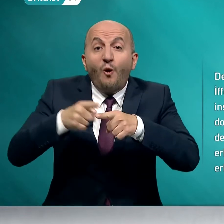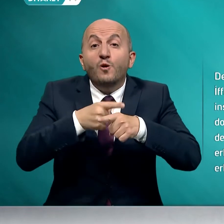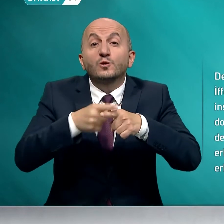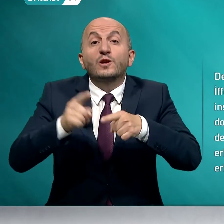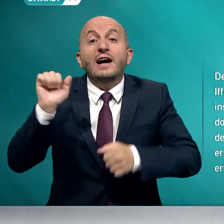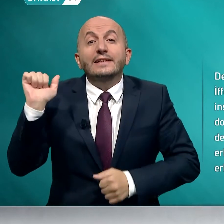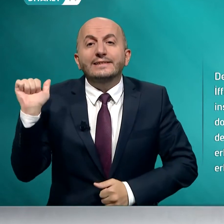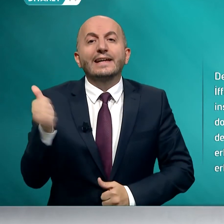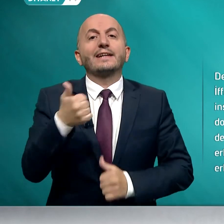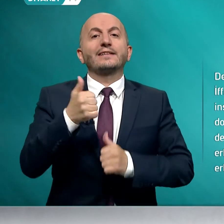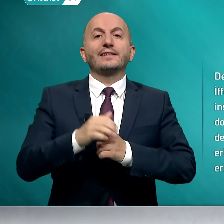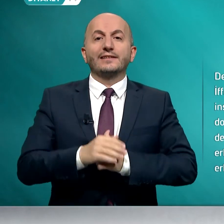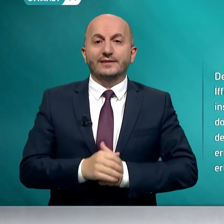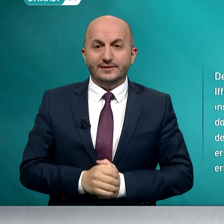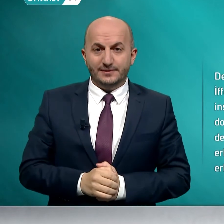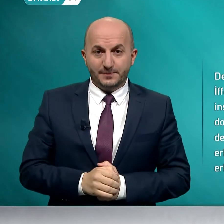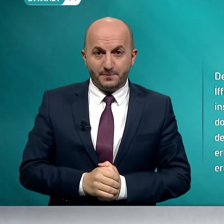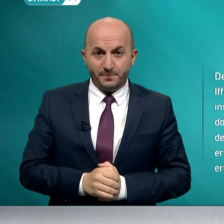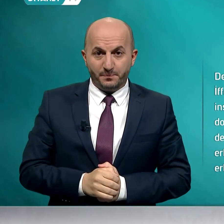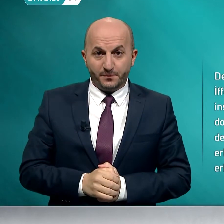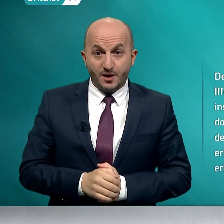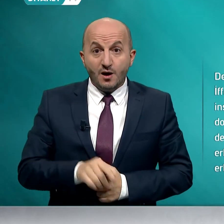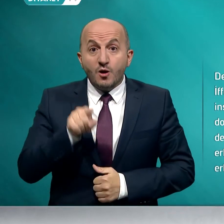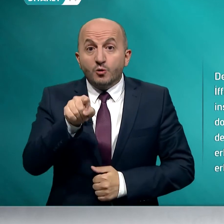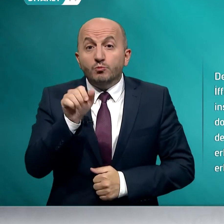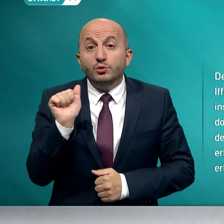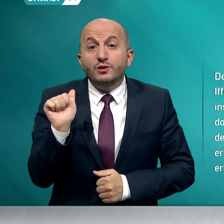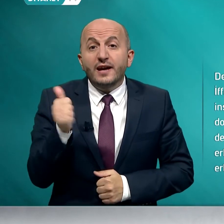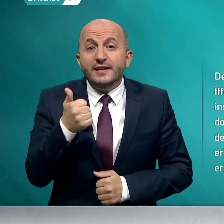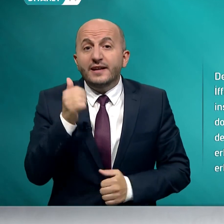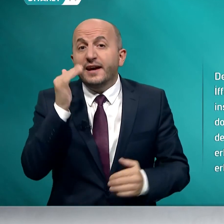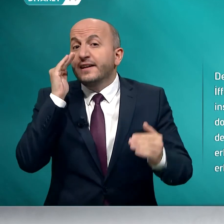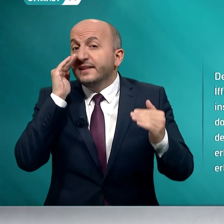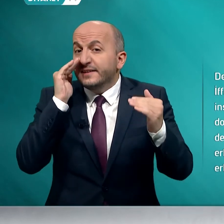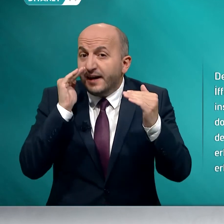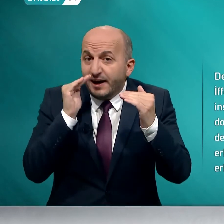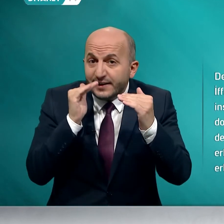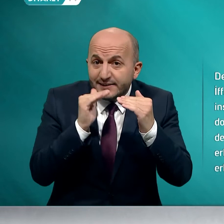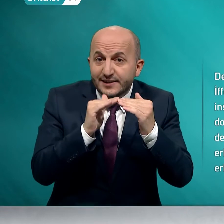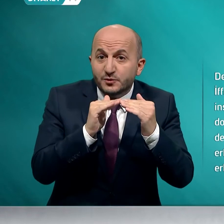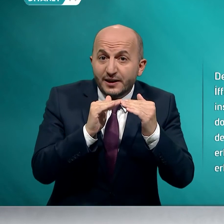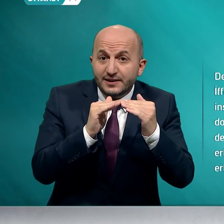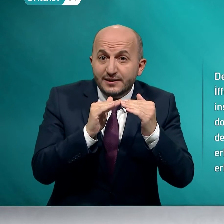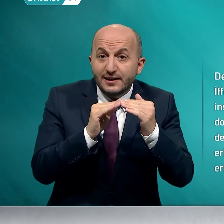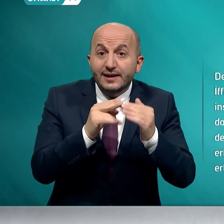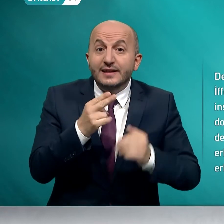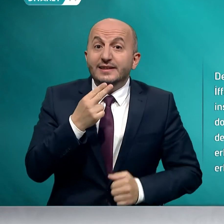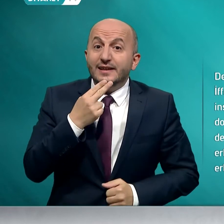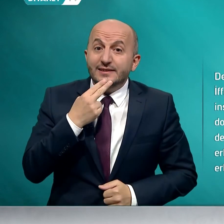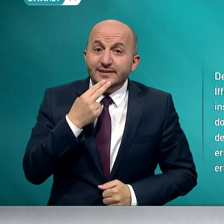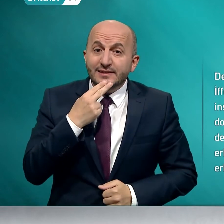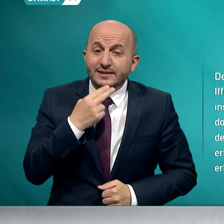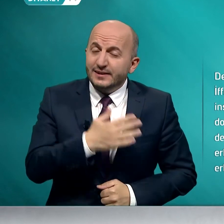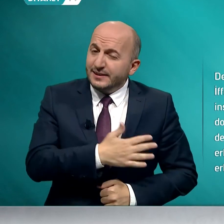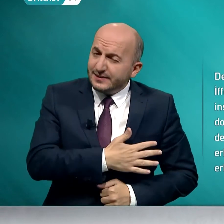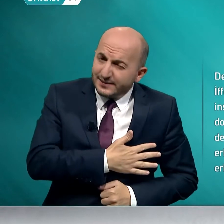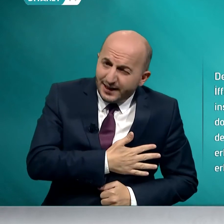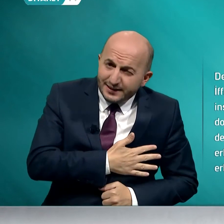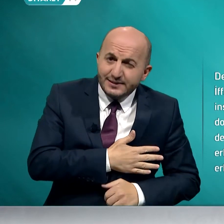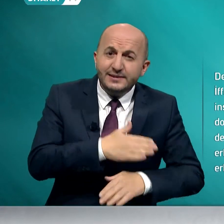insanların ortak değeridir. Bu değere riayet etmek,